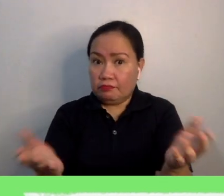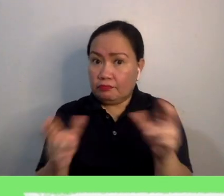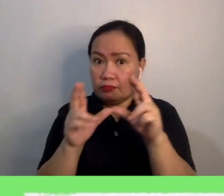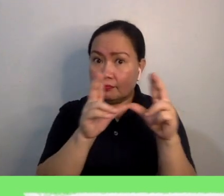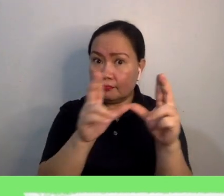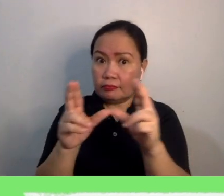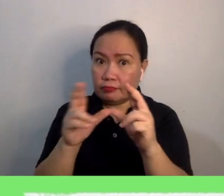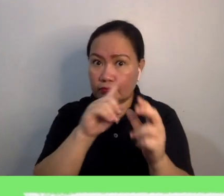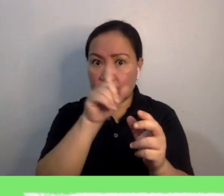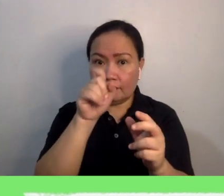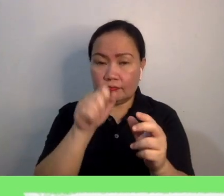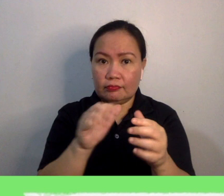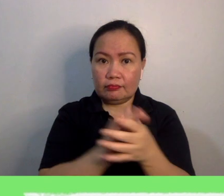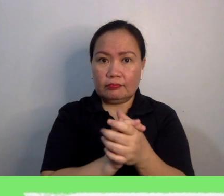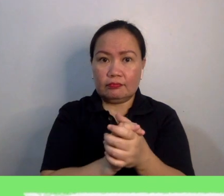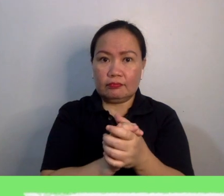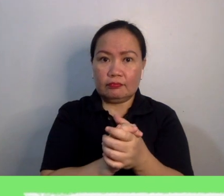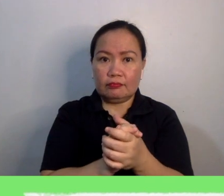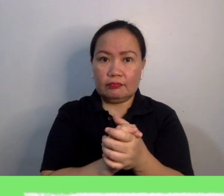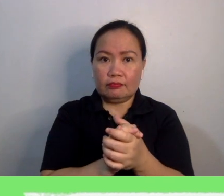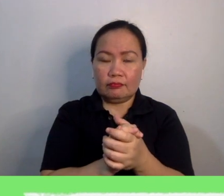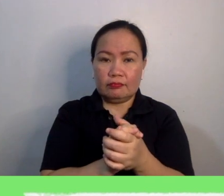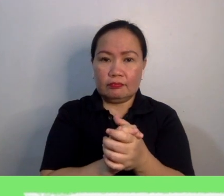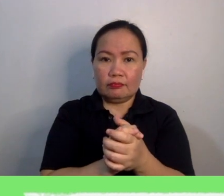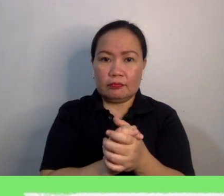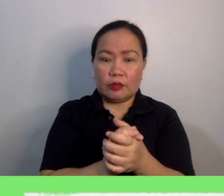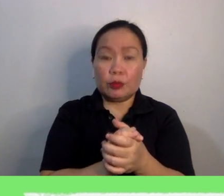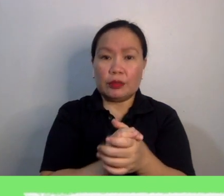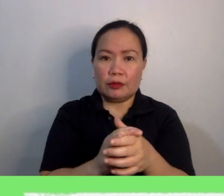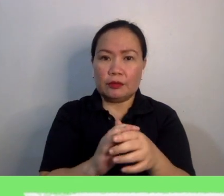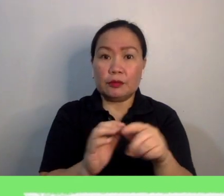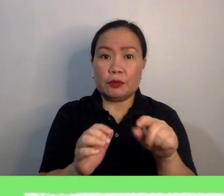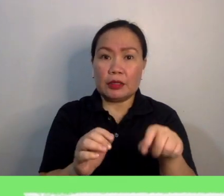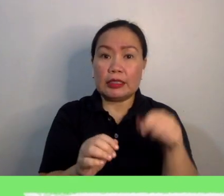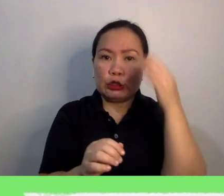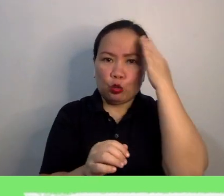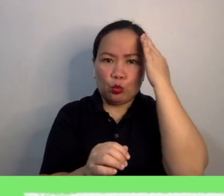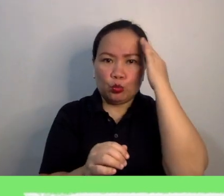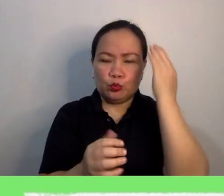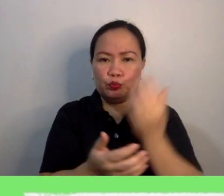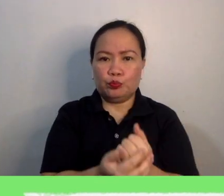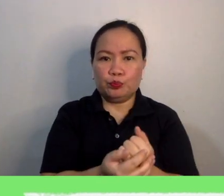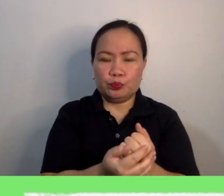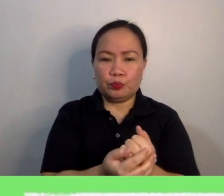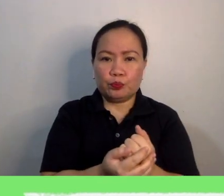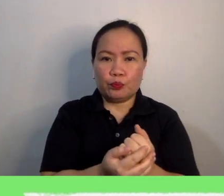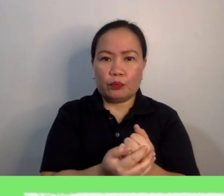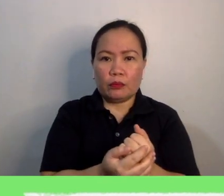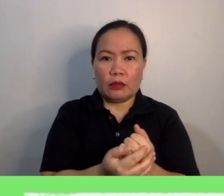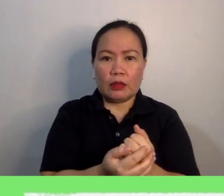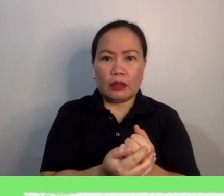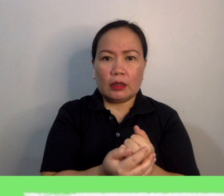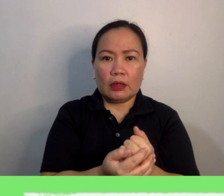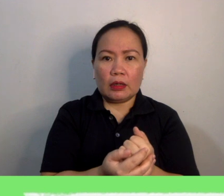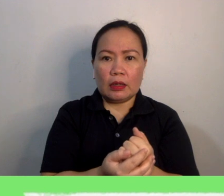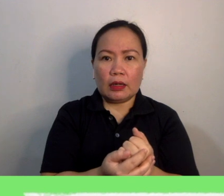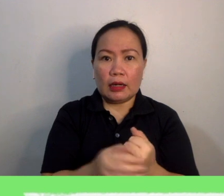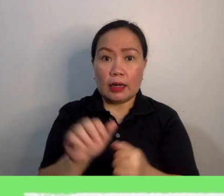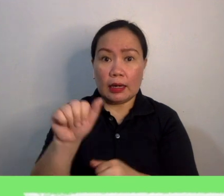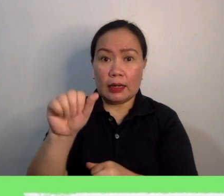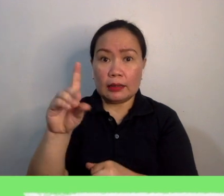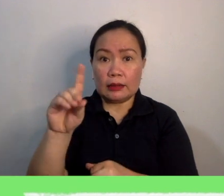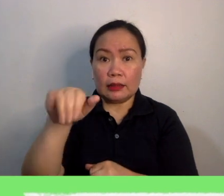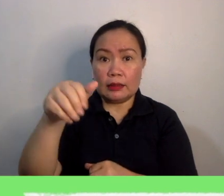of sa angle pair na to? So yun po ang aalamin natin. So, pag sinabi nating